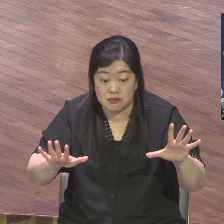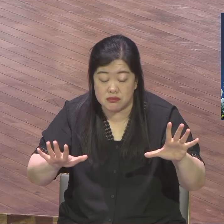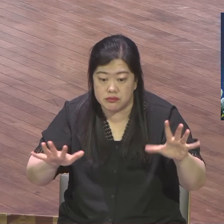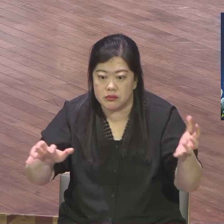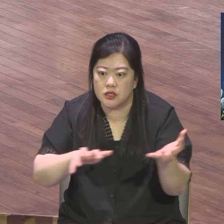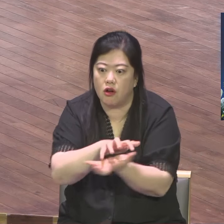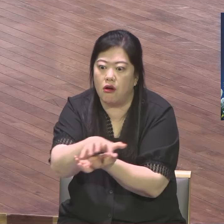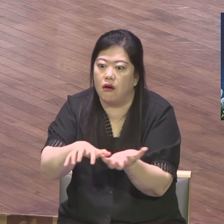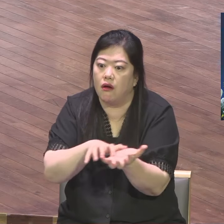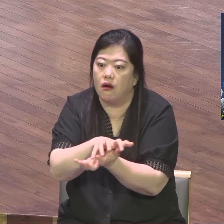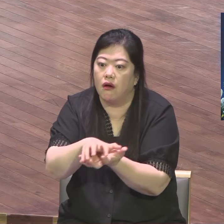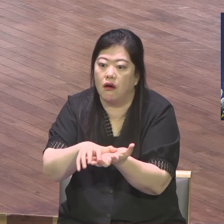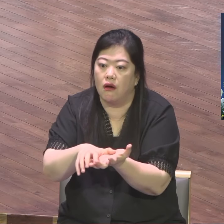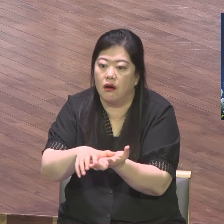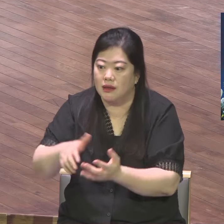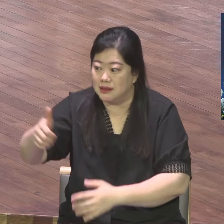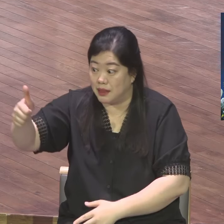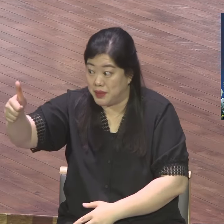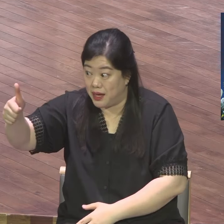같이 다 들어가, 같이 다.